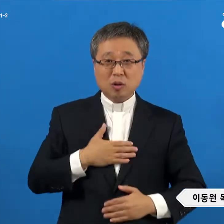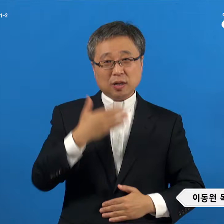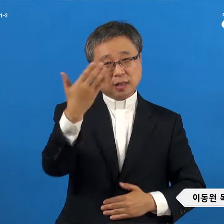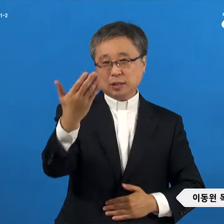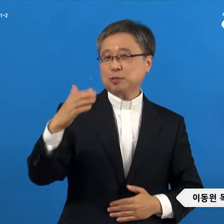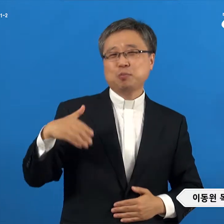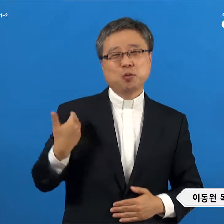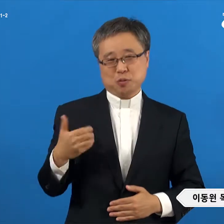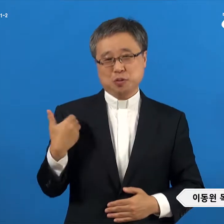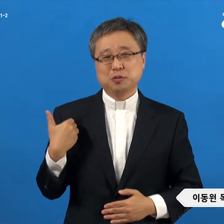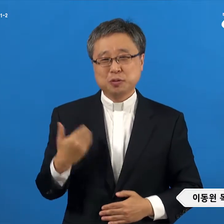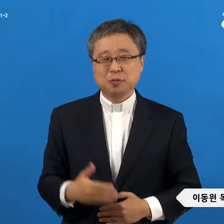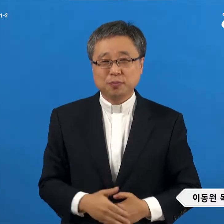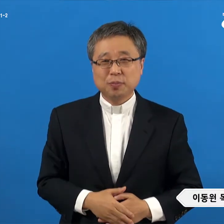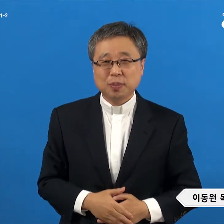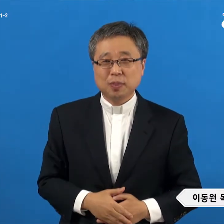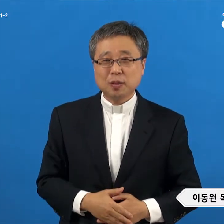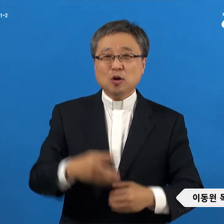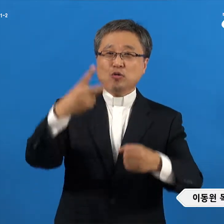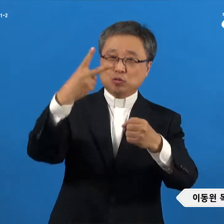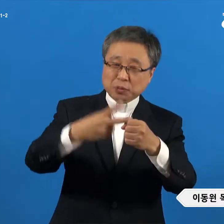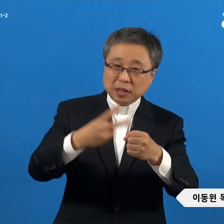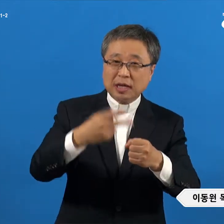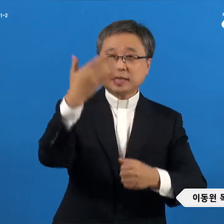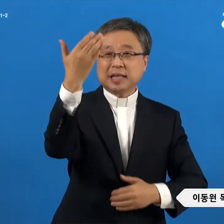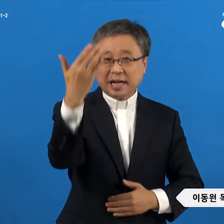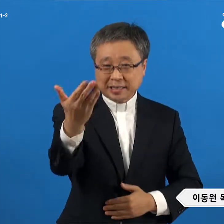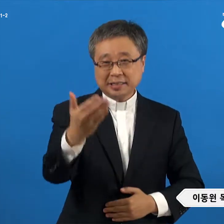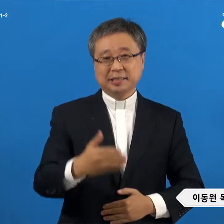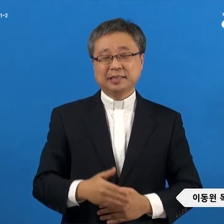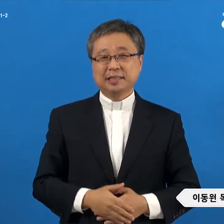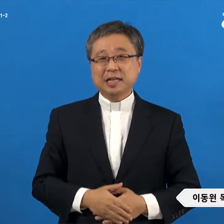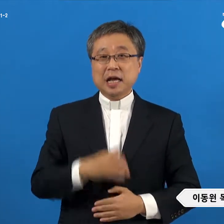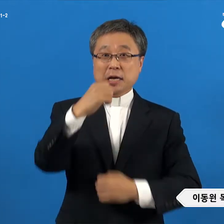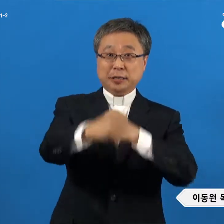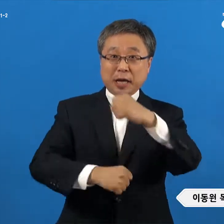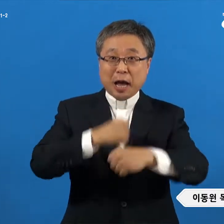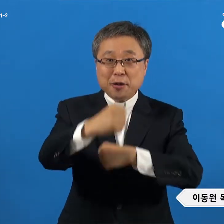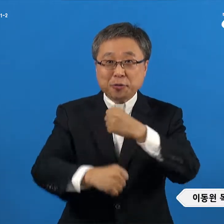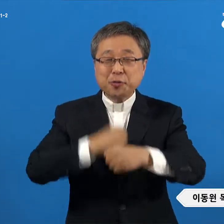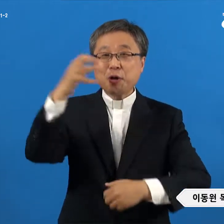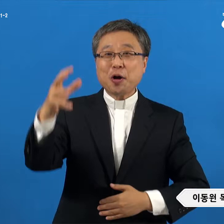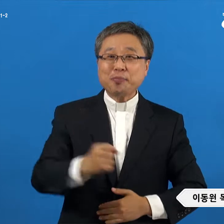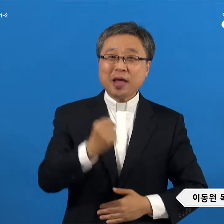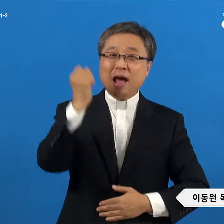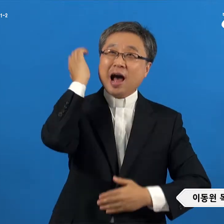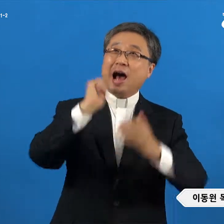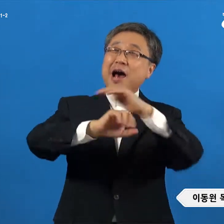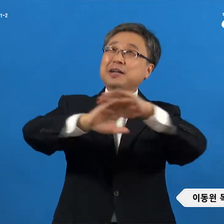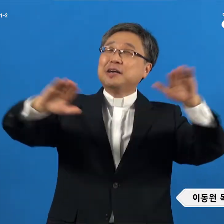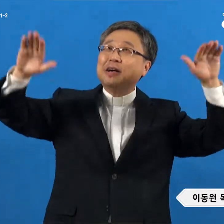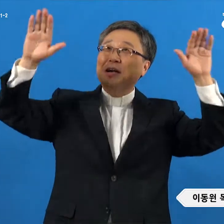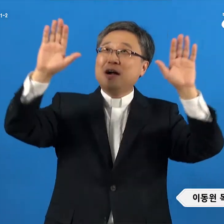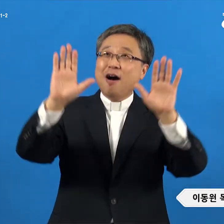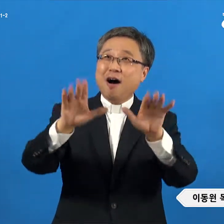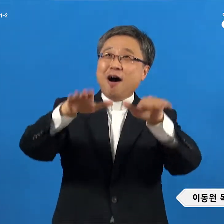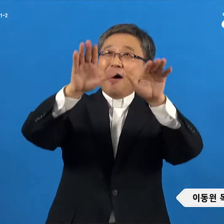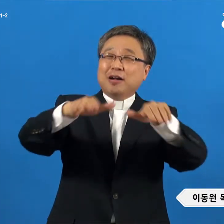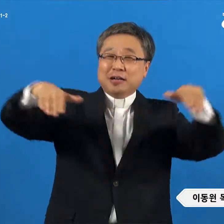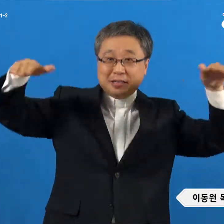것이요. 둘째로 당신은 자유를 얻어 하늘을 나르는 저 새의 감동을 당신은 모를